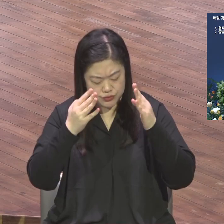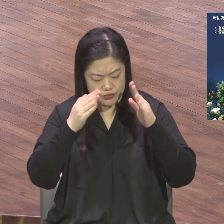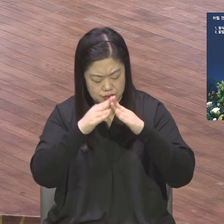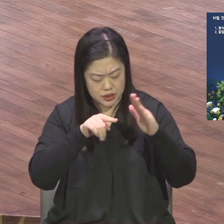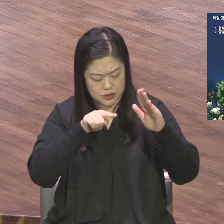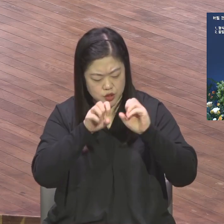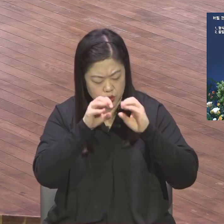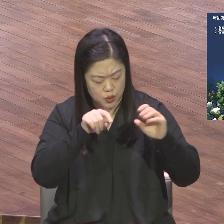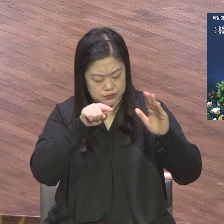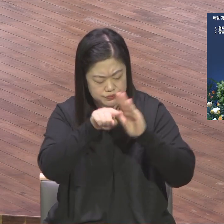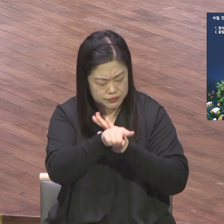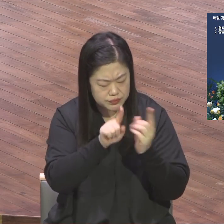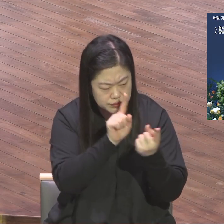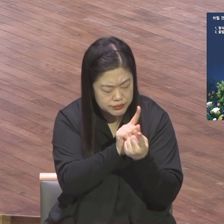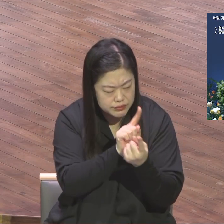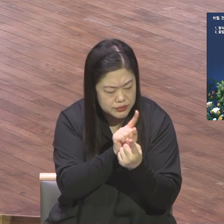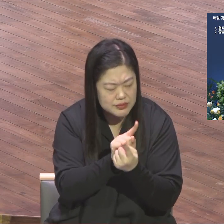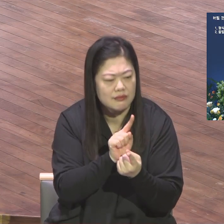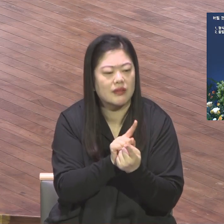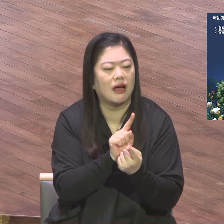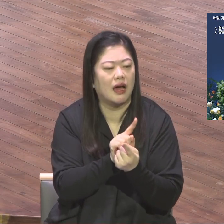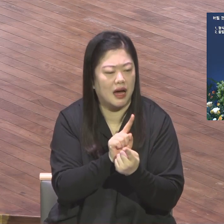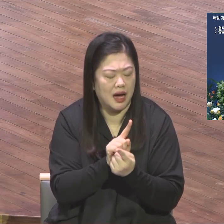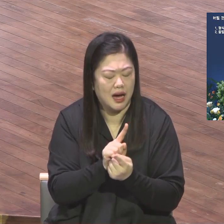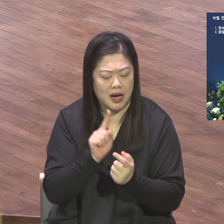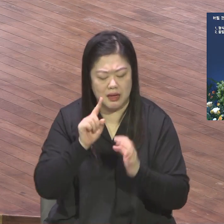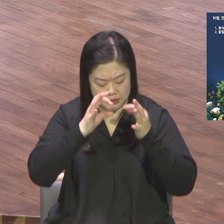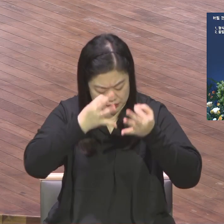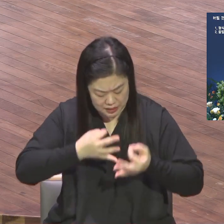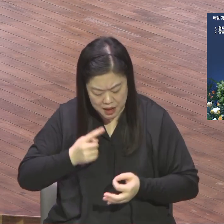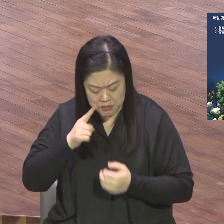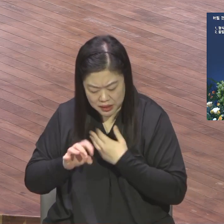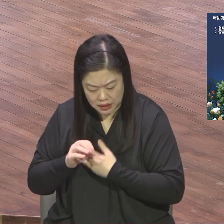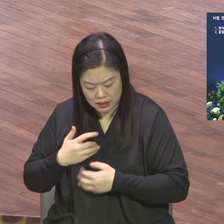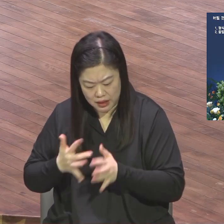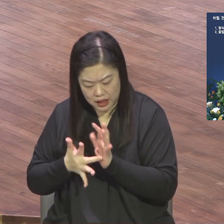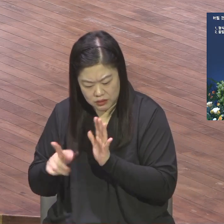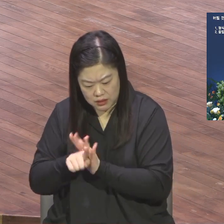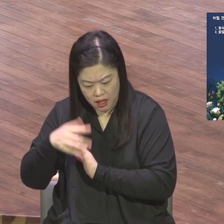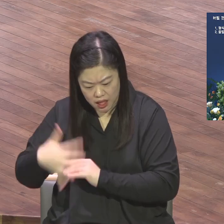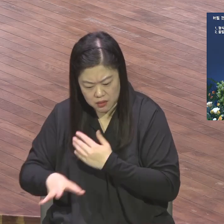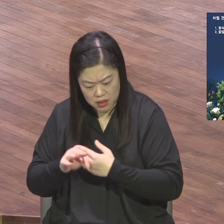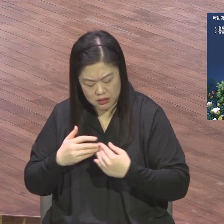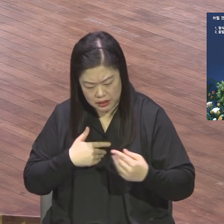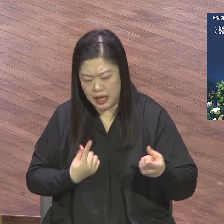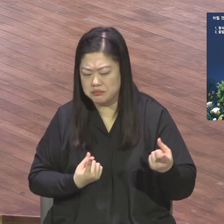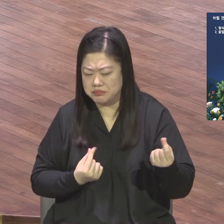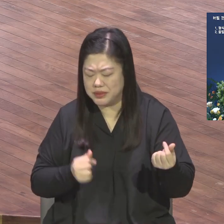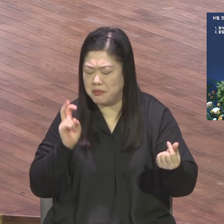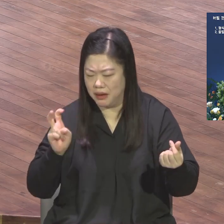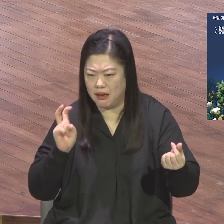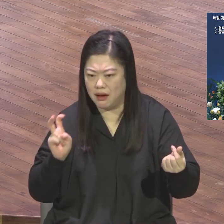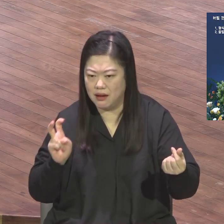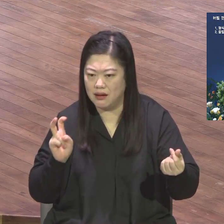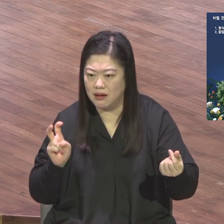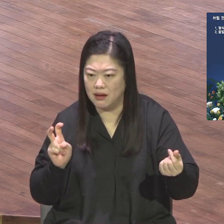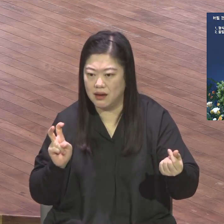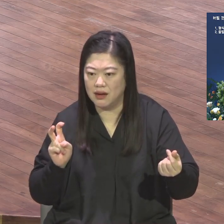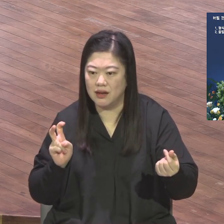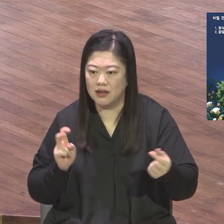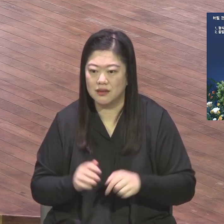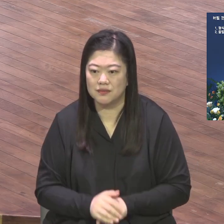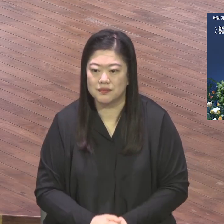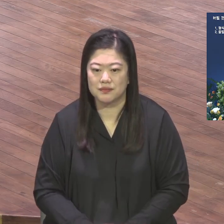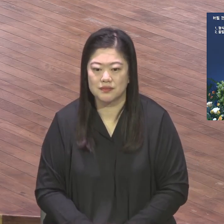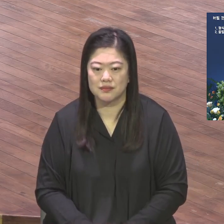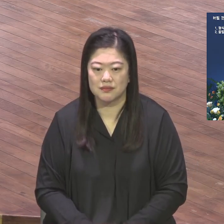왔어. 내가 유치장에서 죄수들 보고 그렇게 말했다니까요. 지금까지 살면서 그런